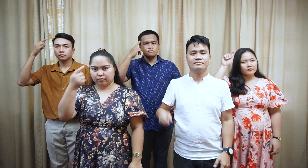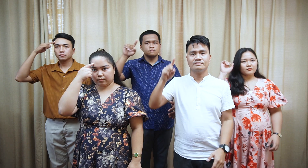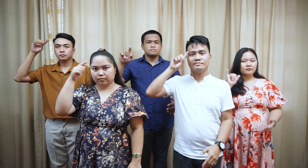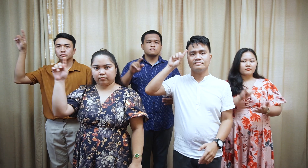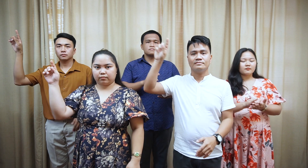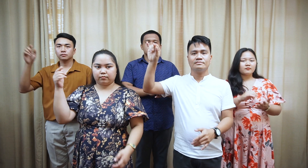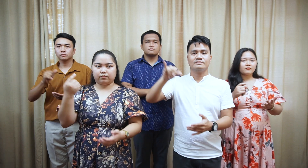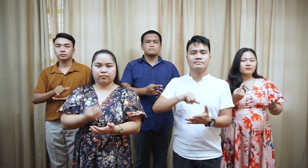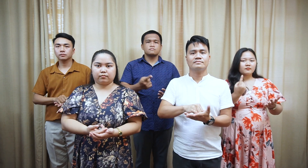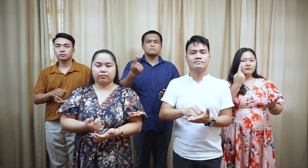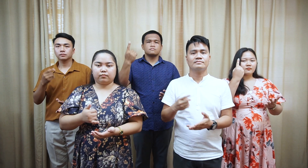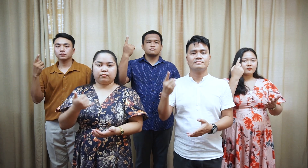ang tanging